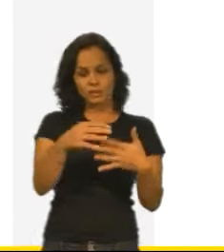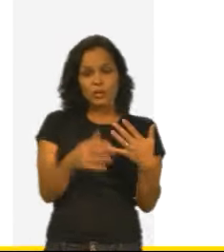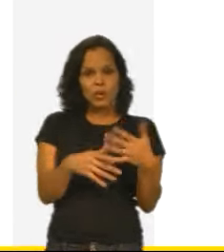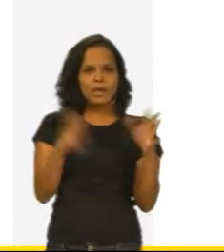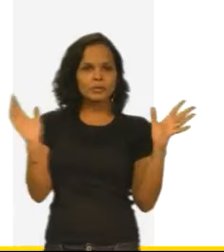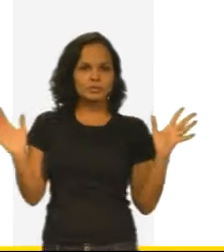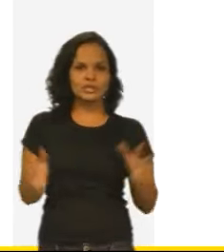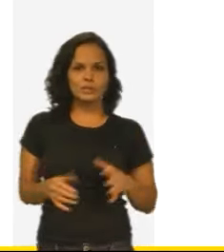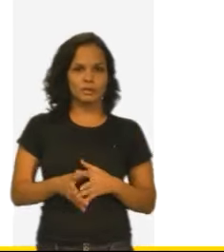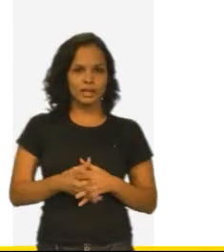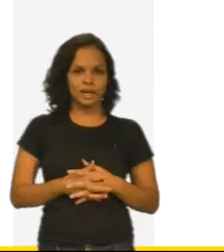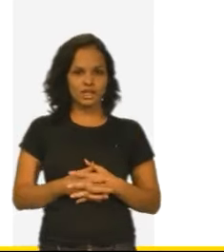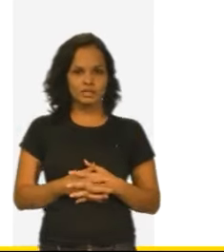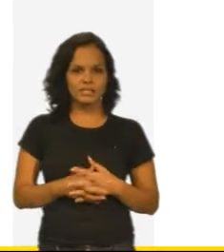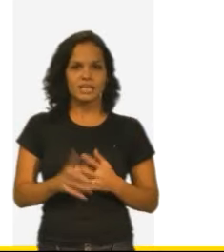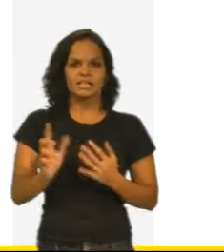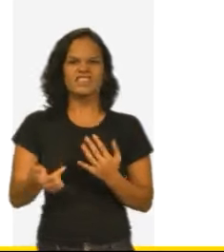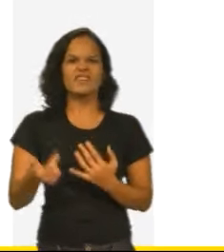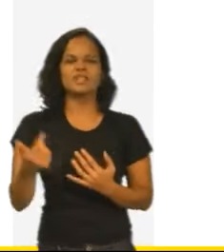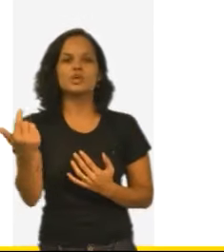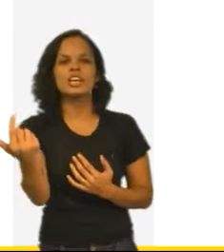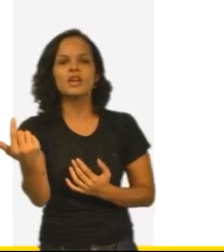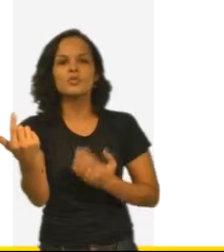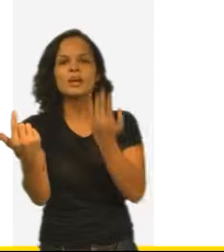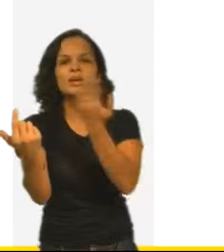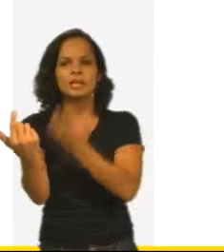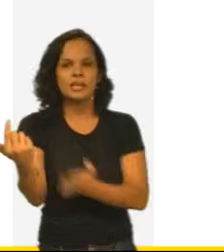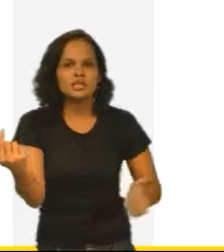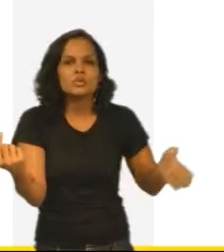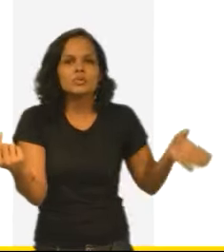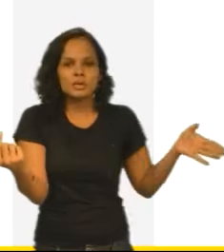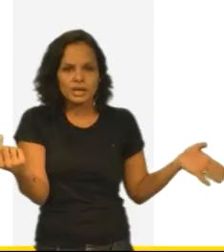ter 4 ou 5 alternativas. Você vai escolher uma e excluir as